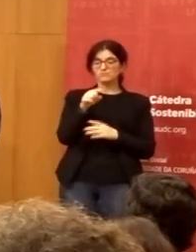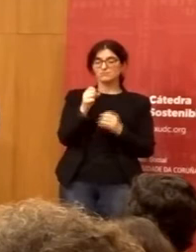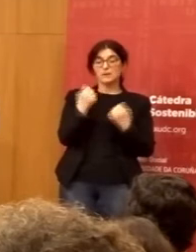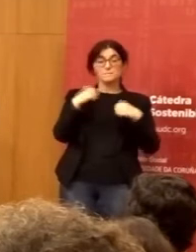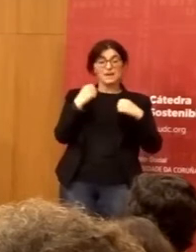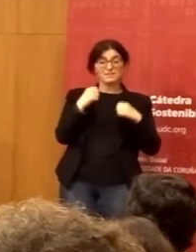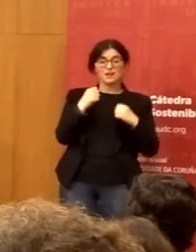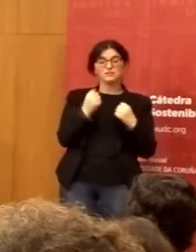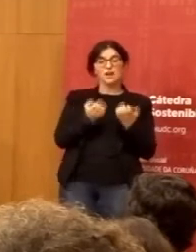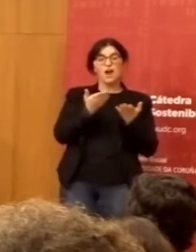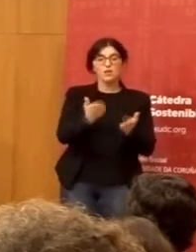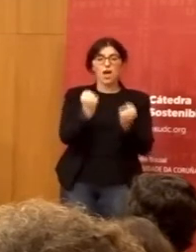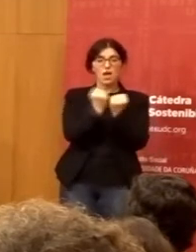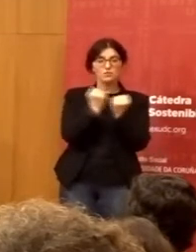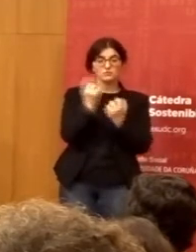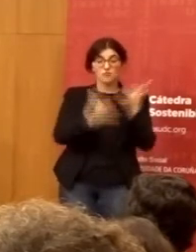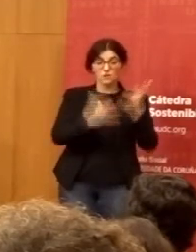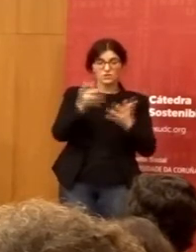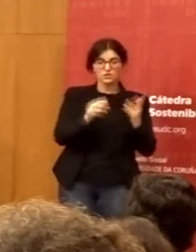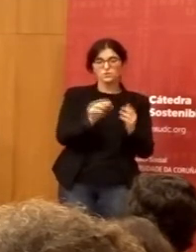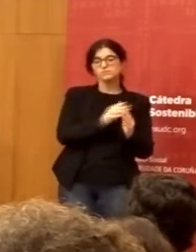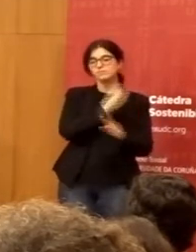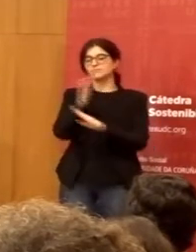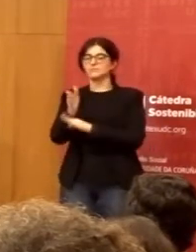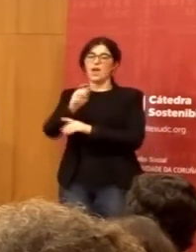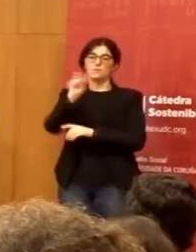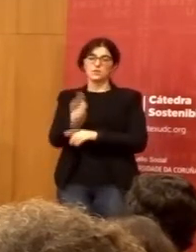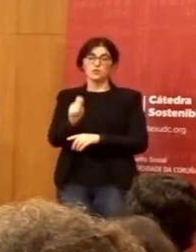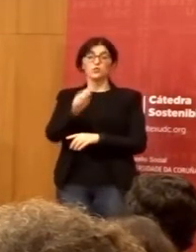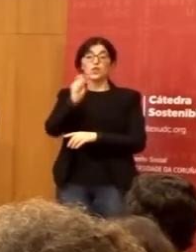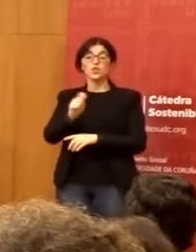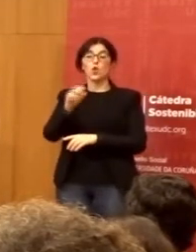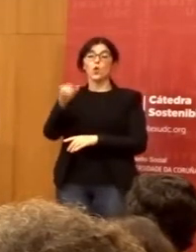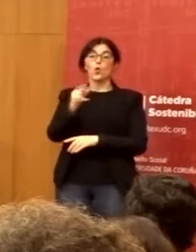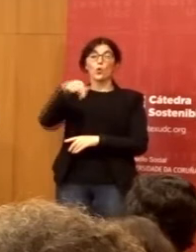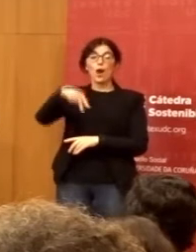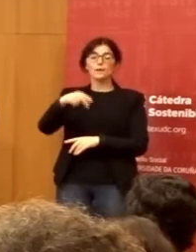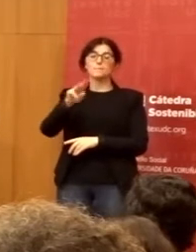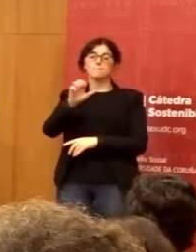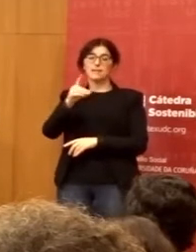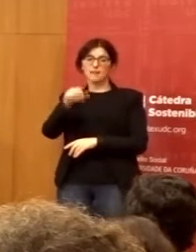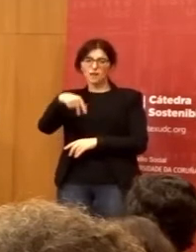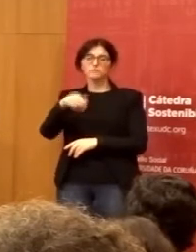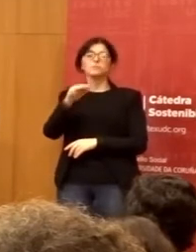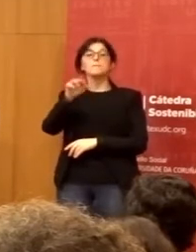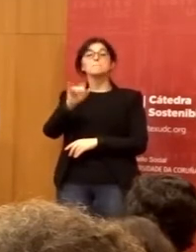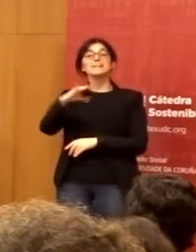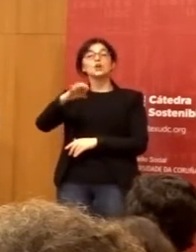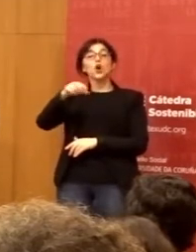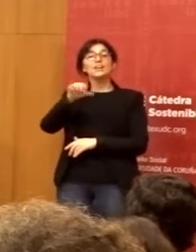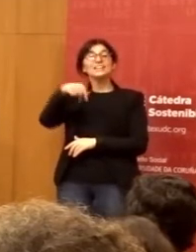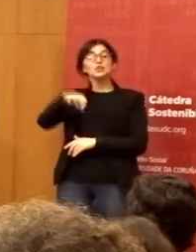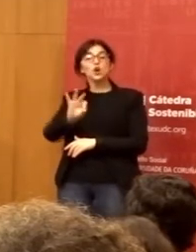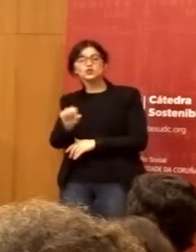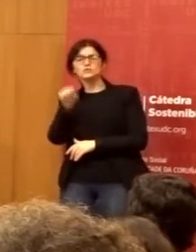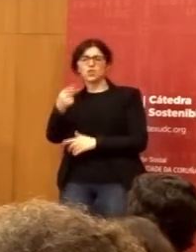auxiliar administrativo a una de las fundaciones más importantes de nuestra ciudad, Fundación Juan Perán de Picolinos. Estaría aquí durante 2 meses